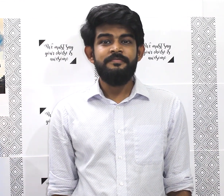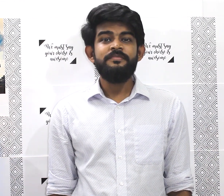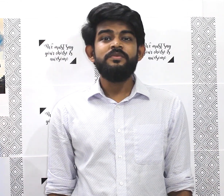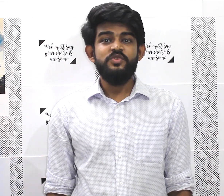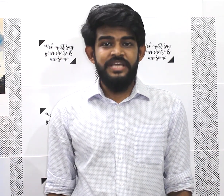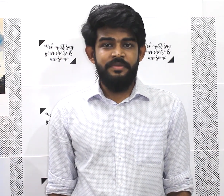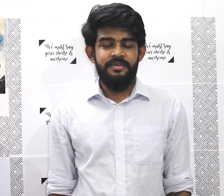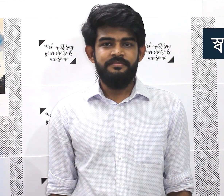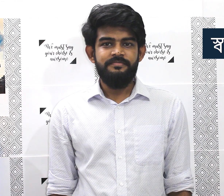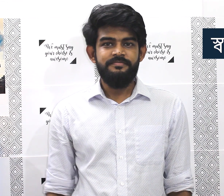স্বামী,